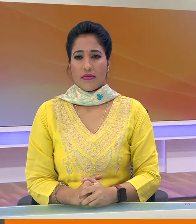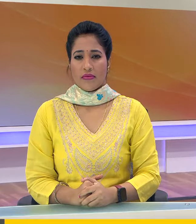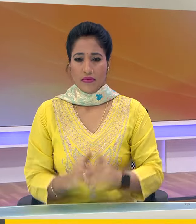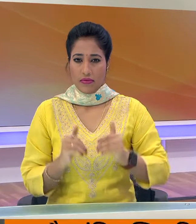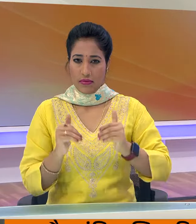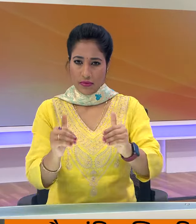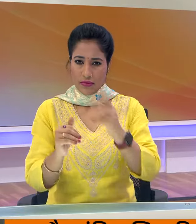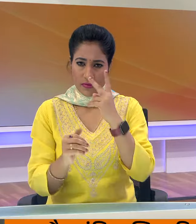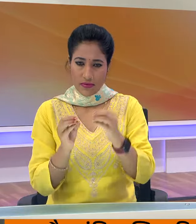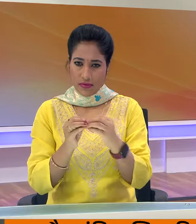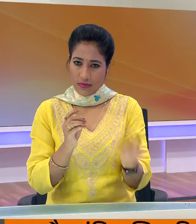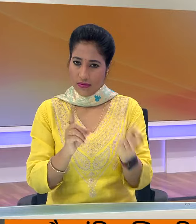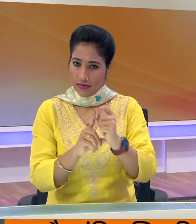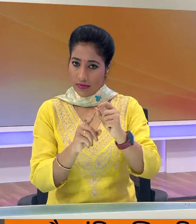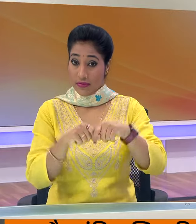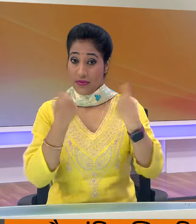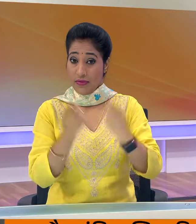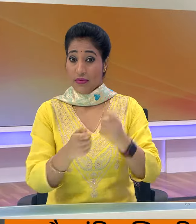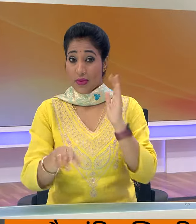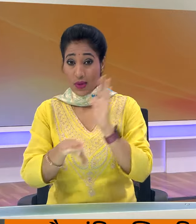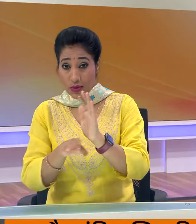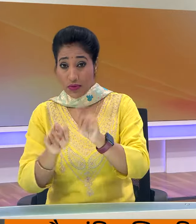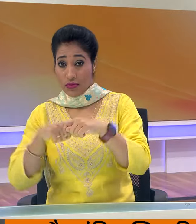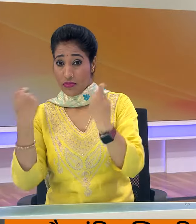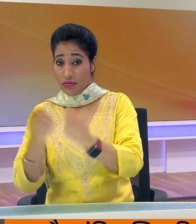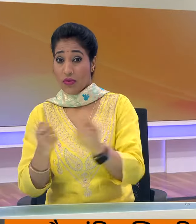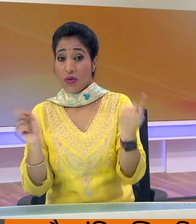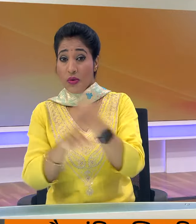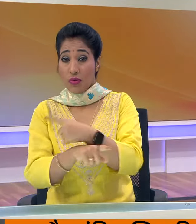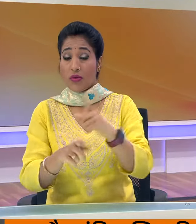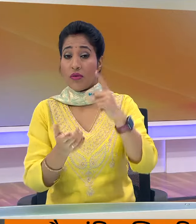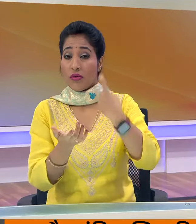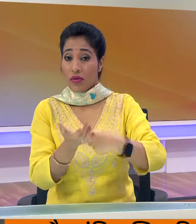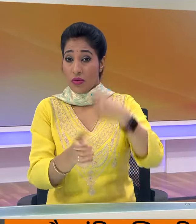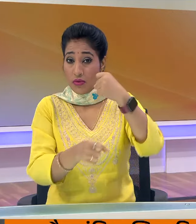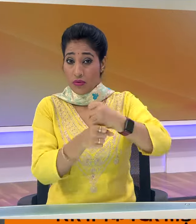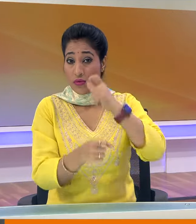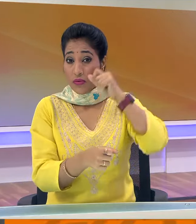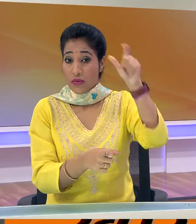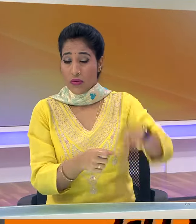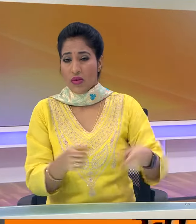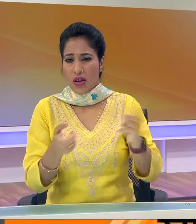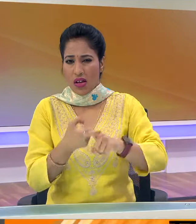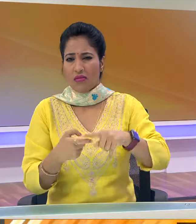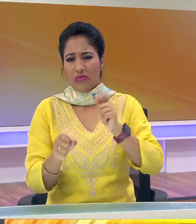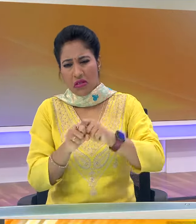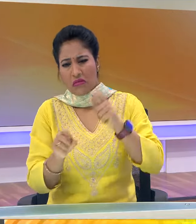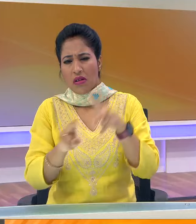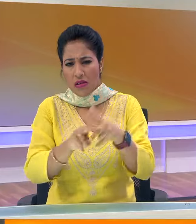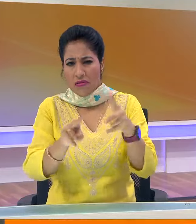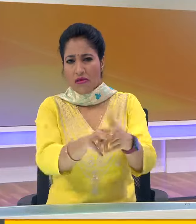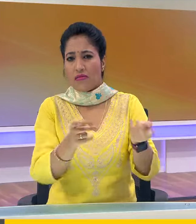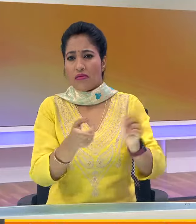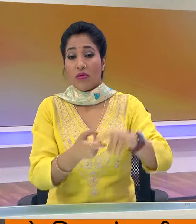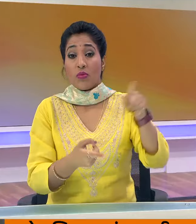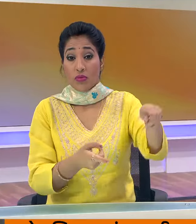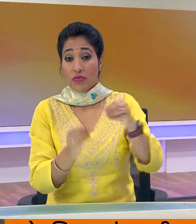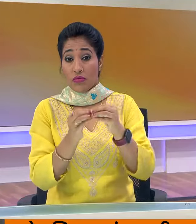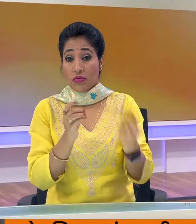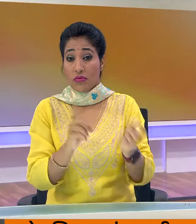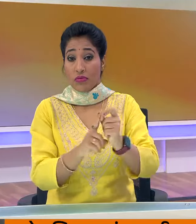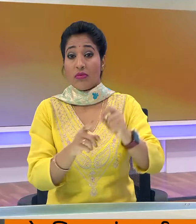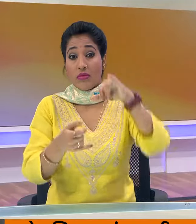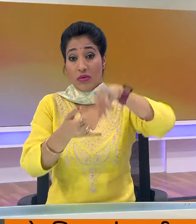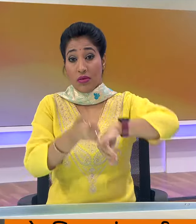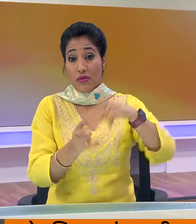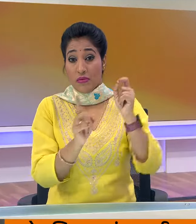आगे बढ़ते हैं। भाजपा ने कांग्रेस पार्टी और विपक्ष के नेता राहुल गांधी पर तुष्टीकरण का आरोप लगाया है। भाजपा प्रवक्ता संबित